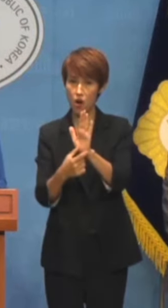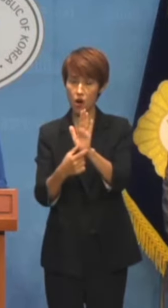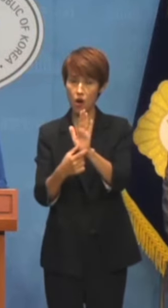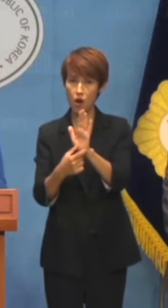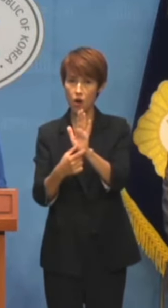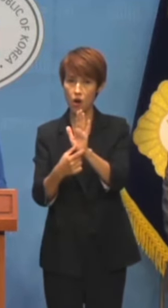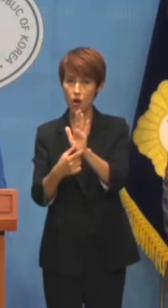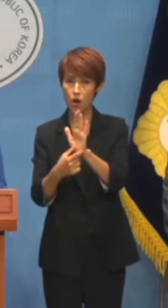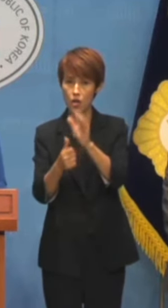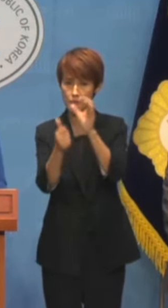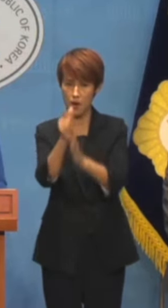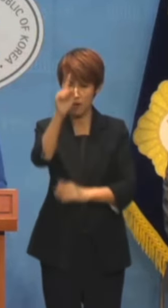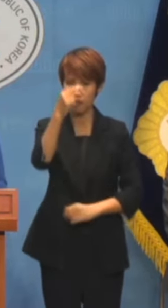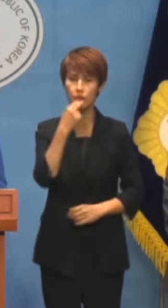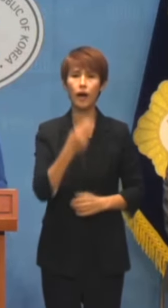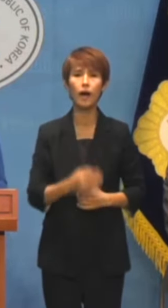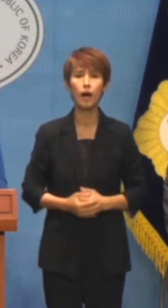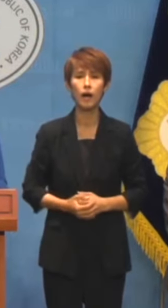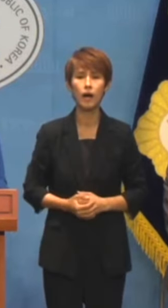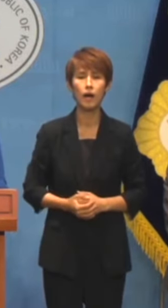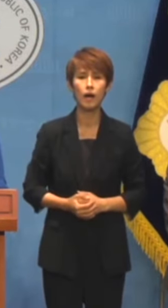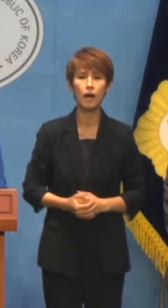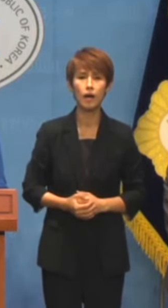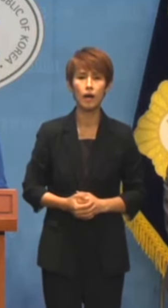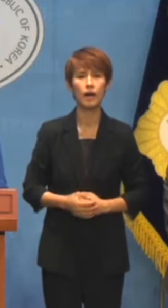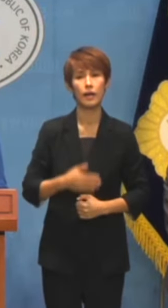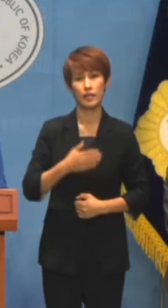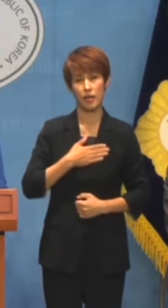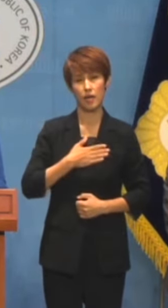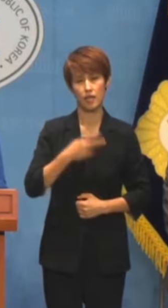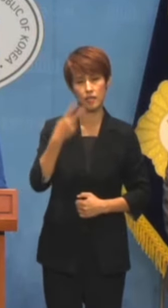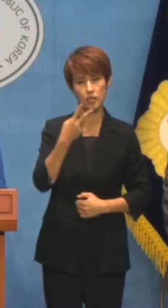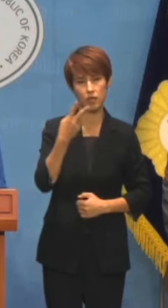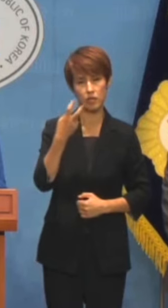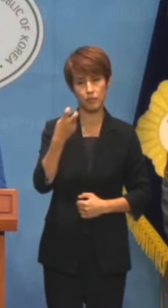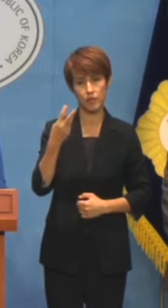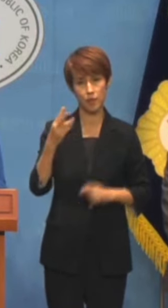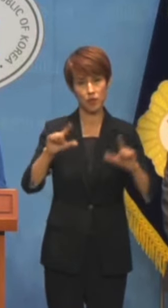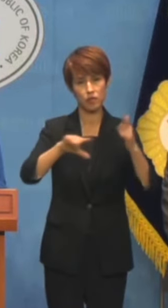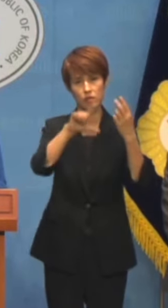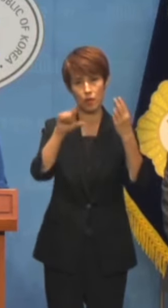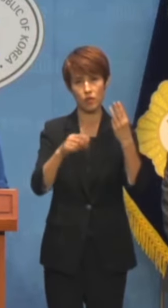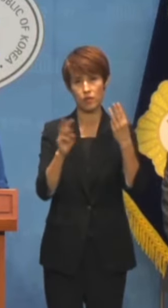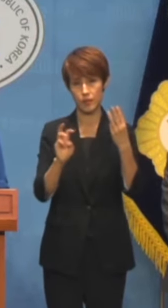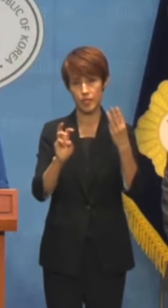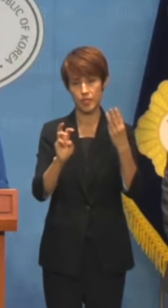명도 임명하지 않았습니다. 제가 2023년 3월